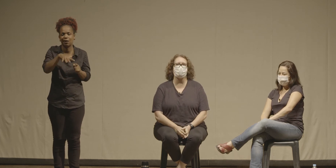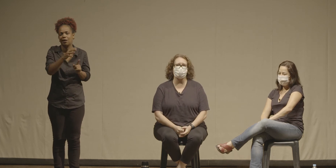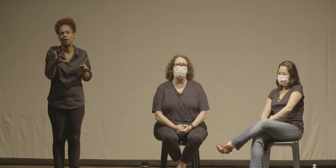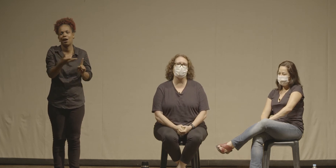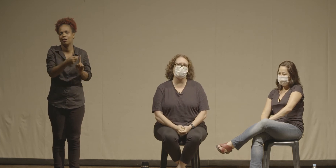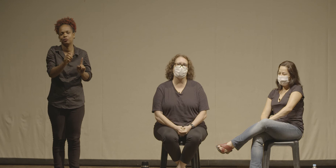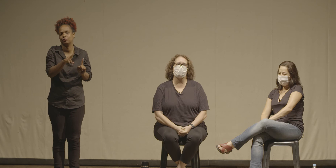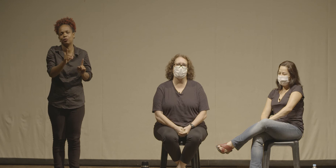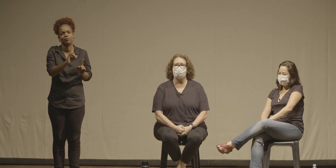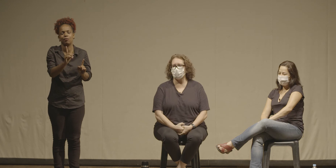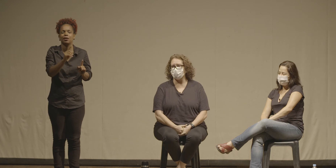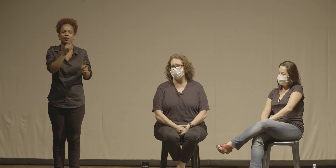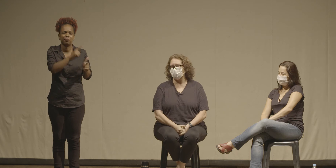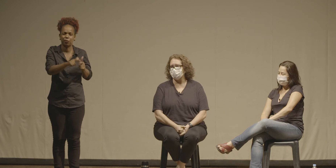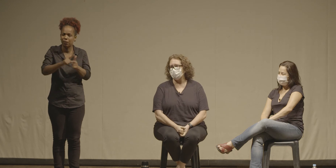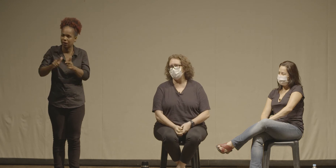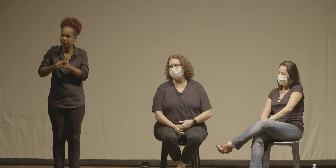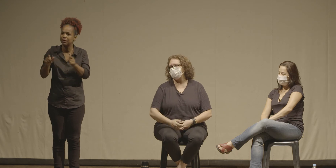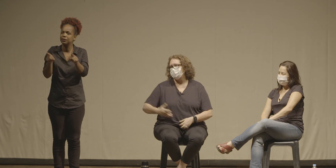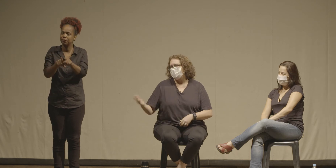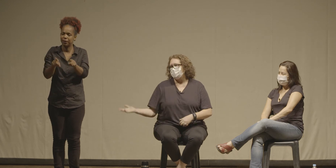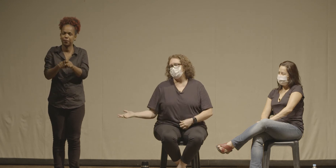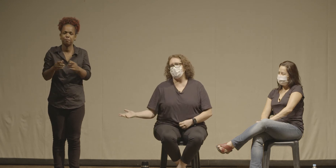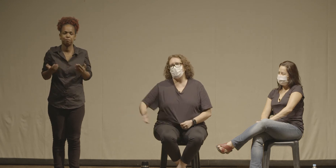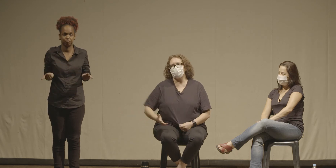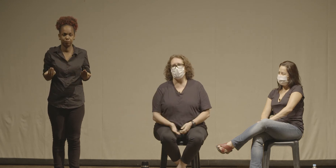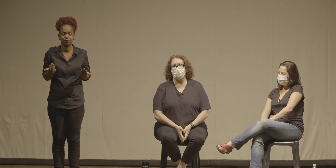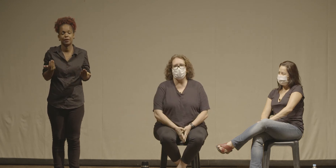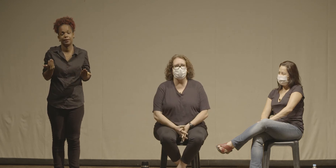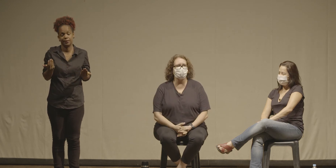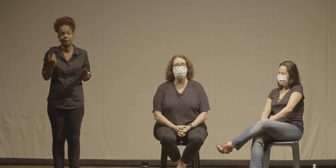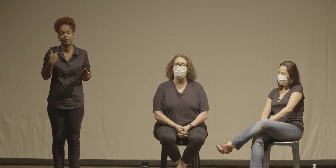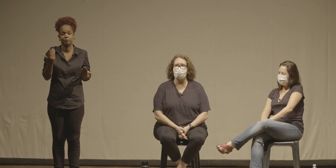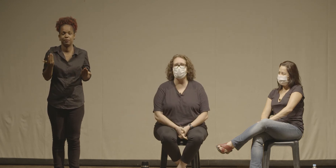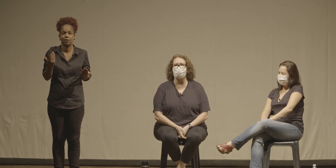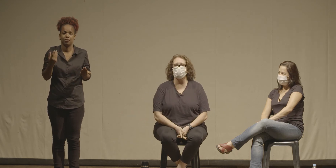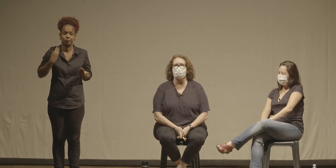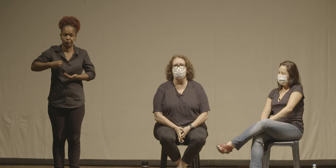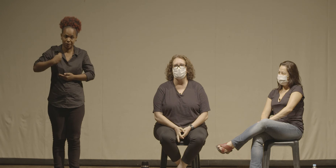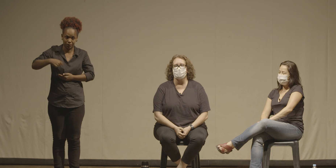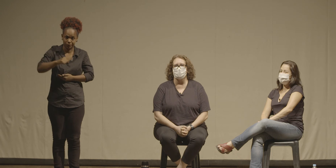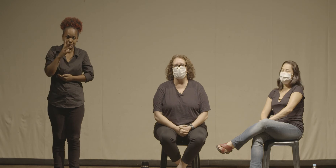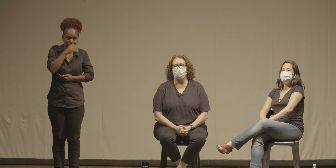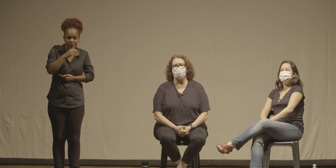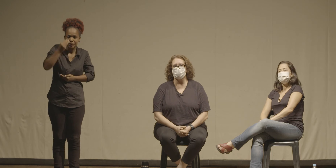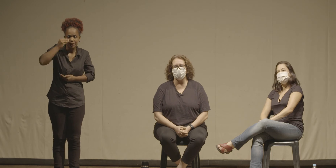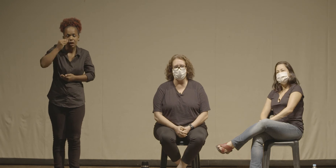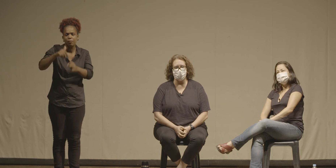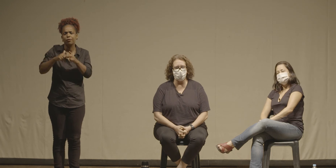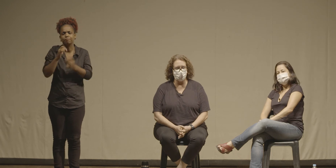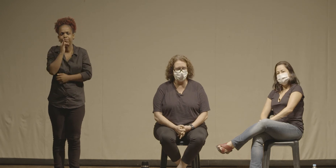gente está passando por um problema, inclusive, de ordem de sobrevivência, né? A